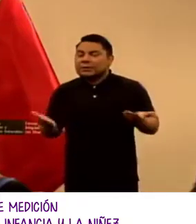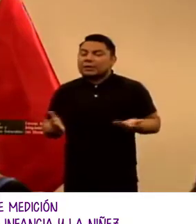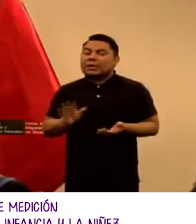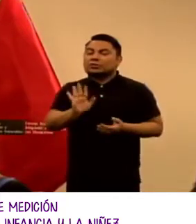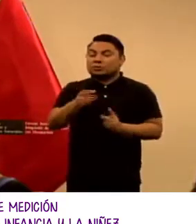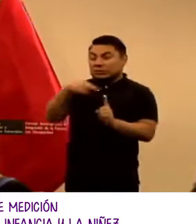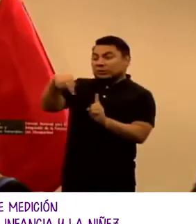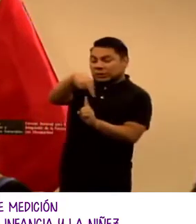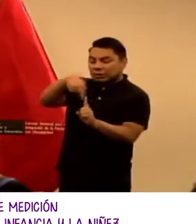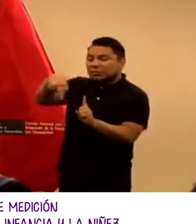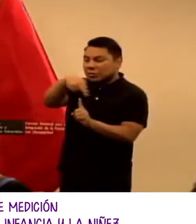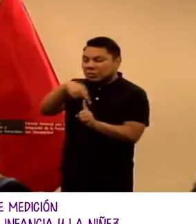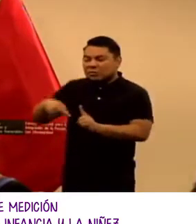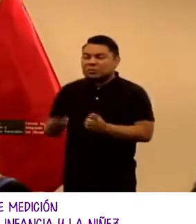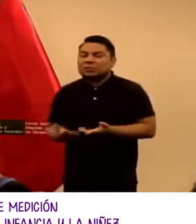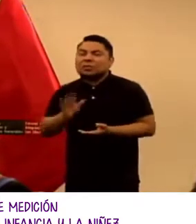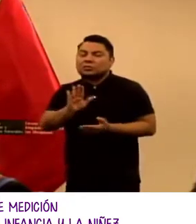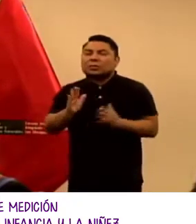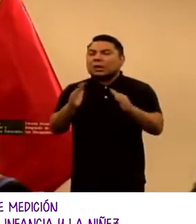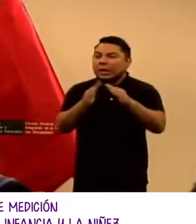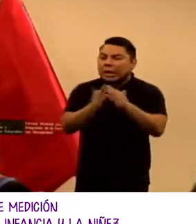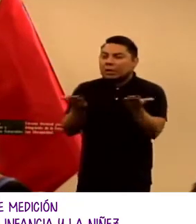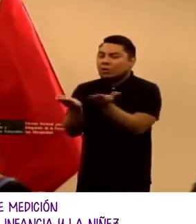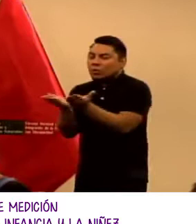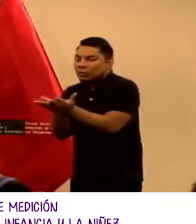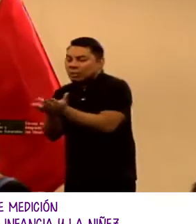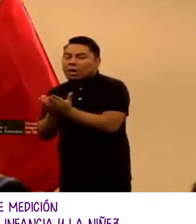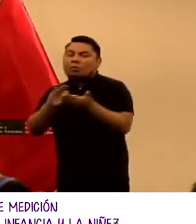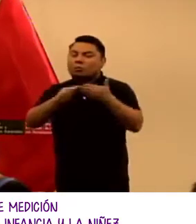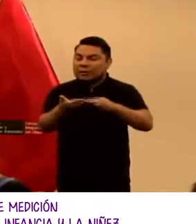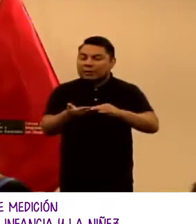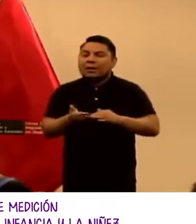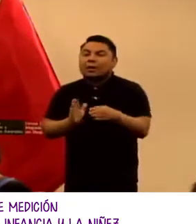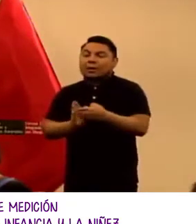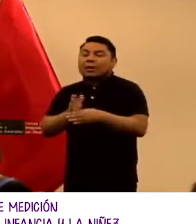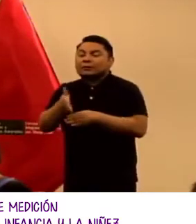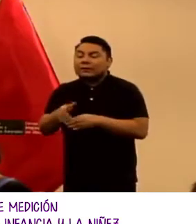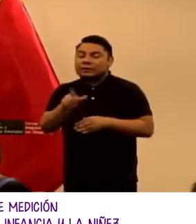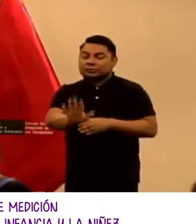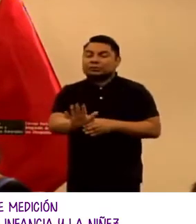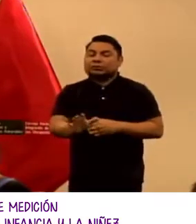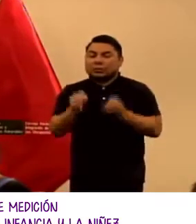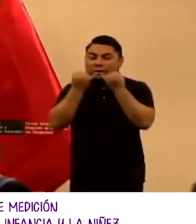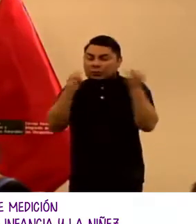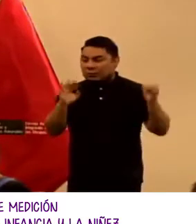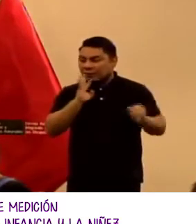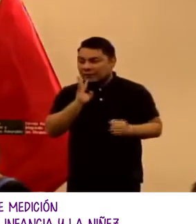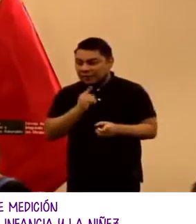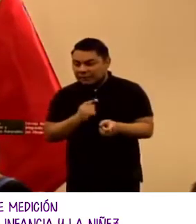sus entornos habituales como el hogar, la escuela o la comunidad, a través de la lengua hablada.